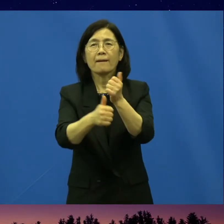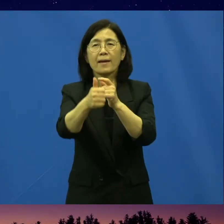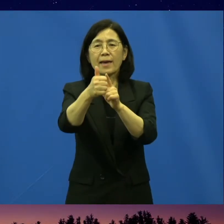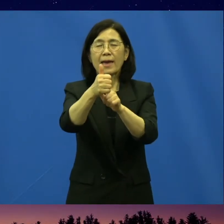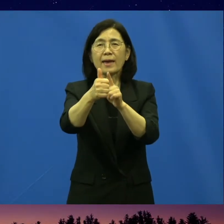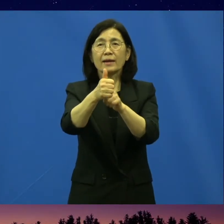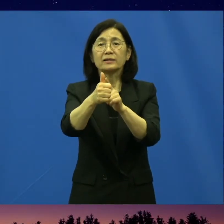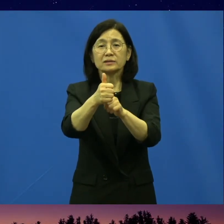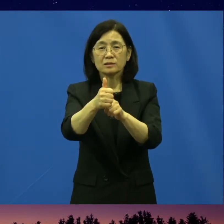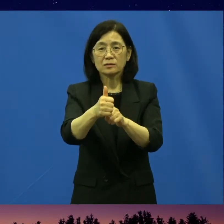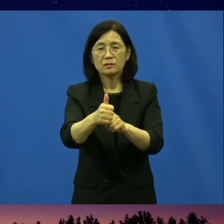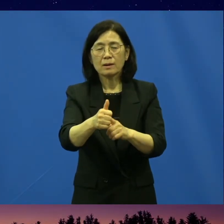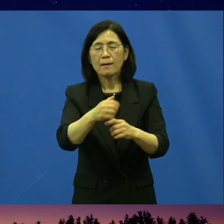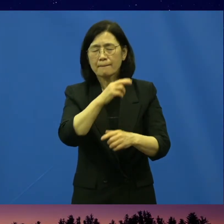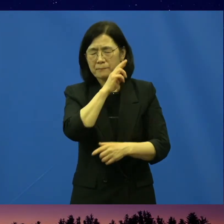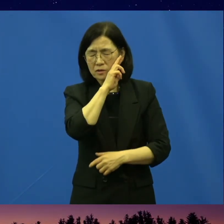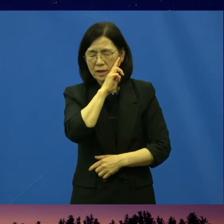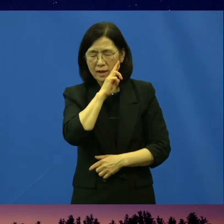대단한 겁니다.